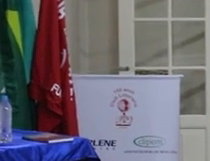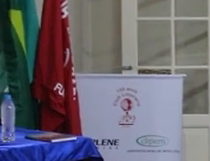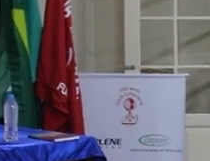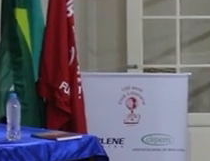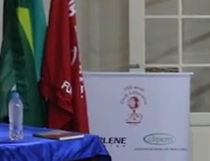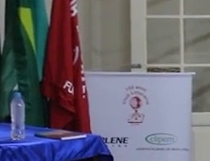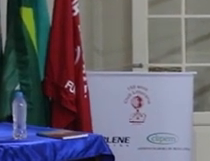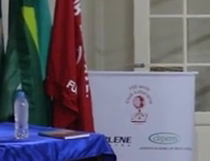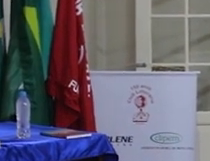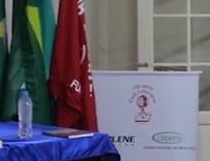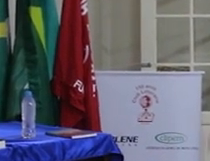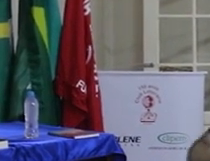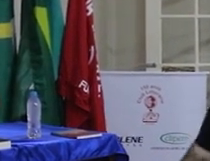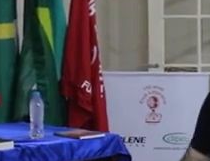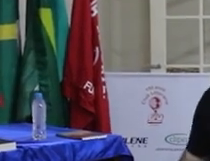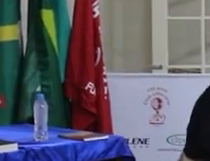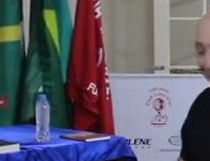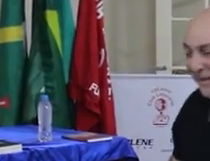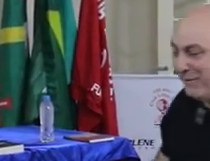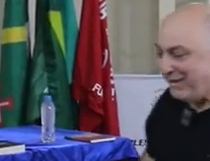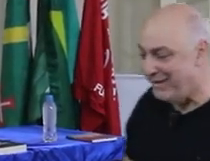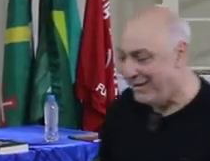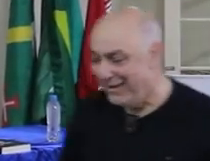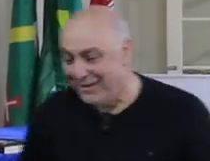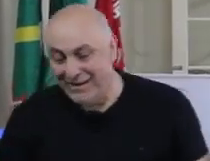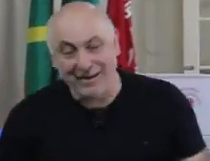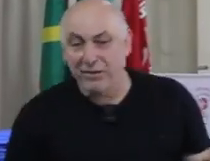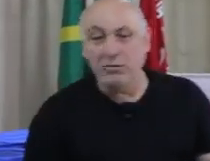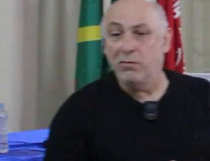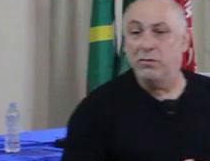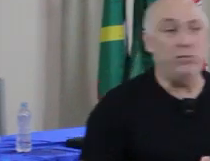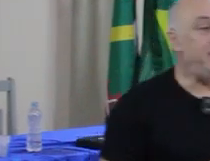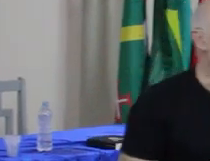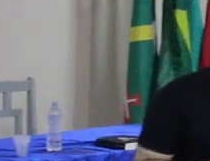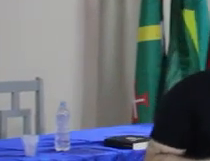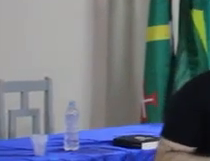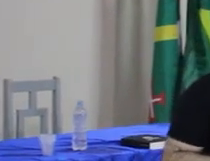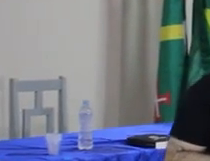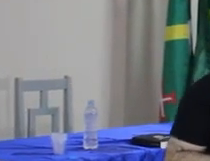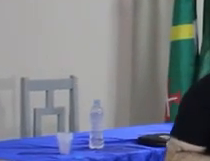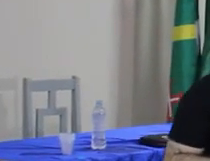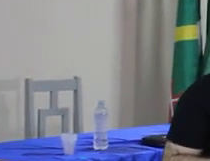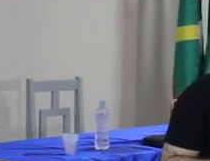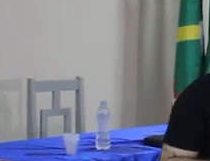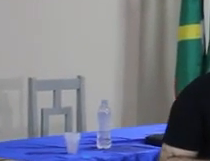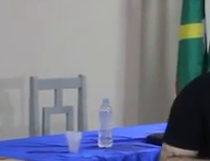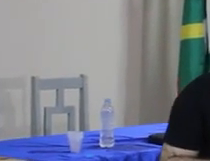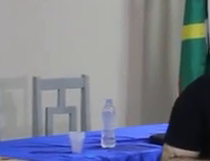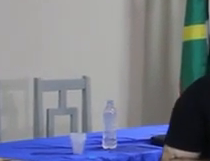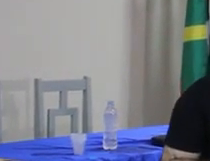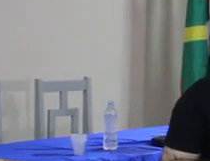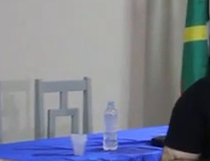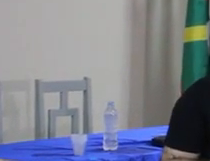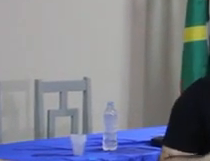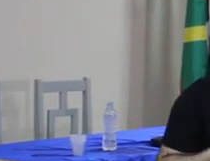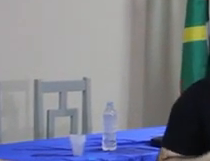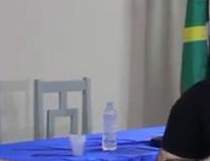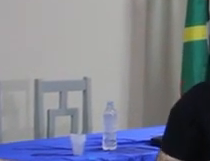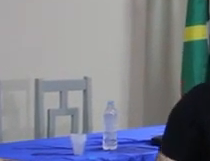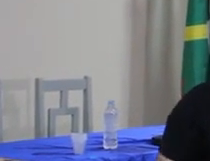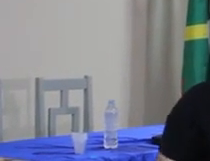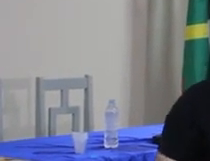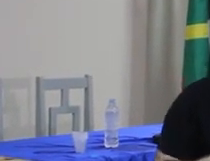São Francisco, digo, São Francisco, exatamente, não sinto isso. E